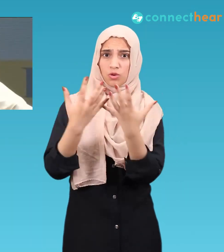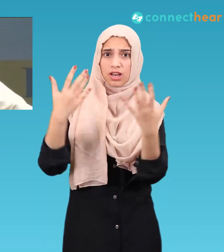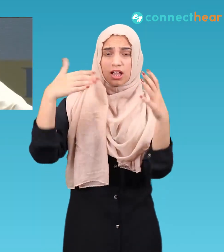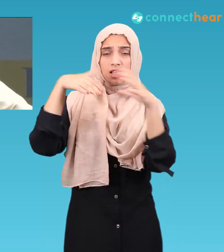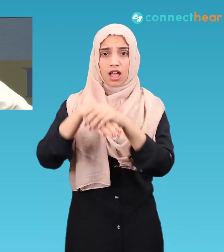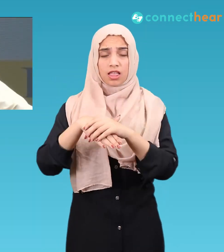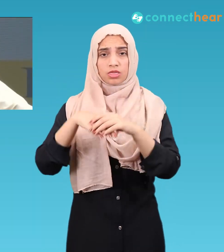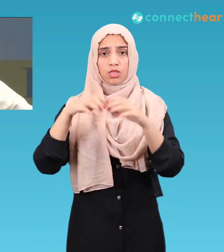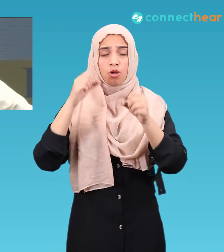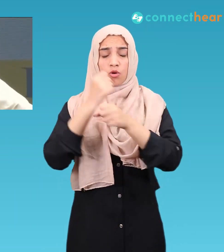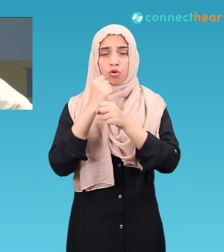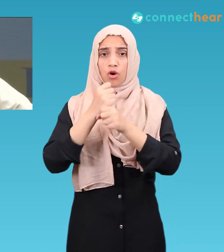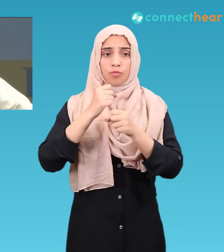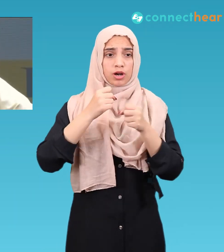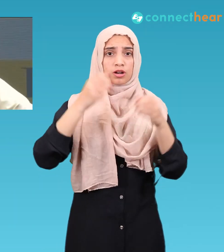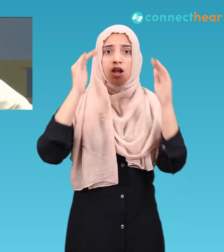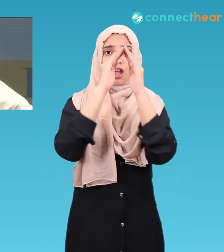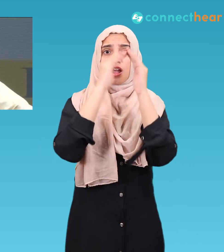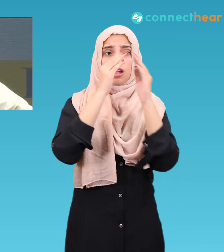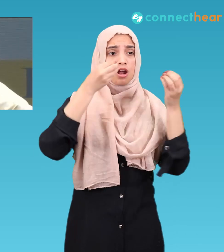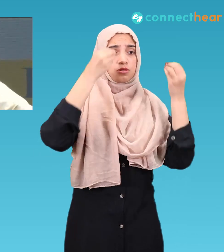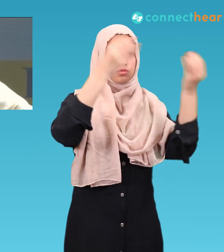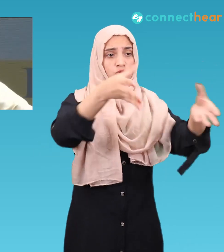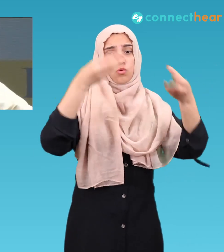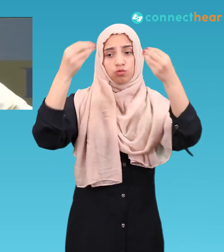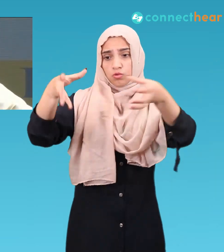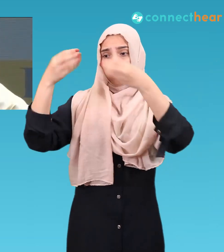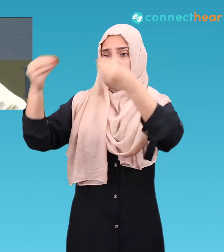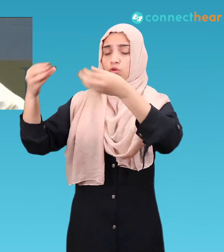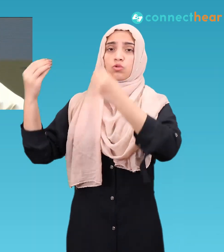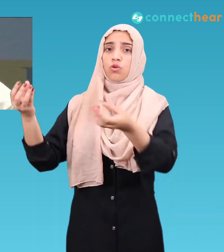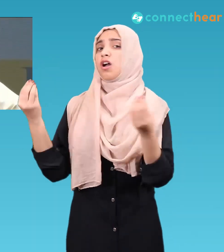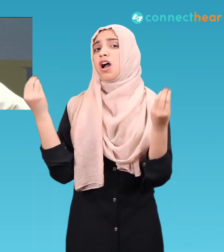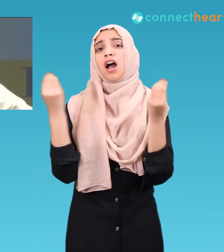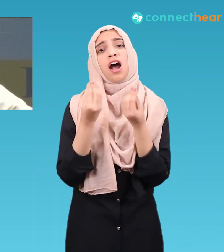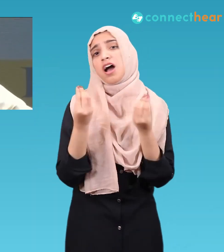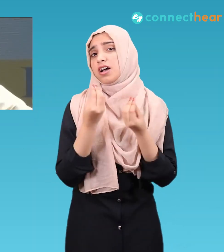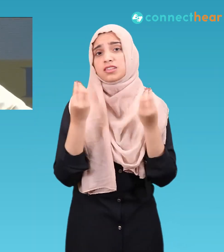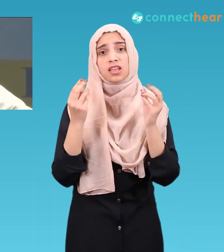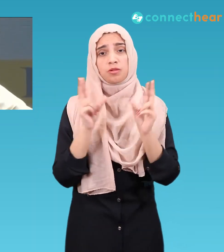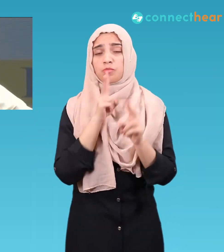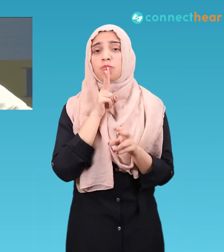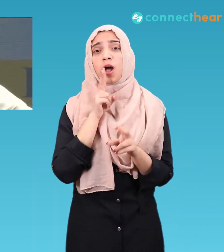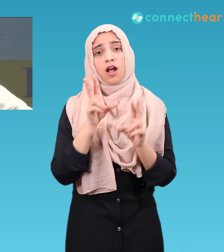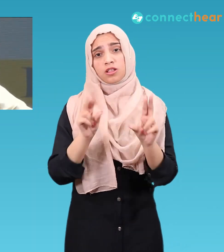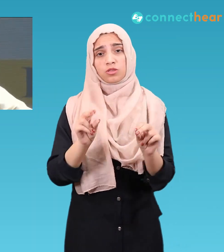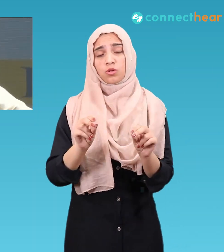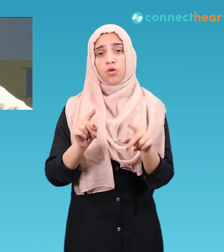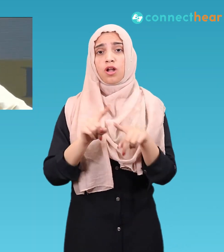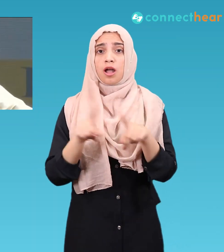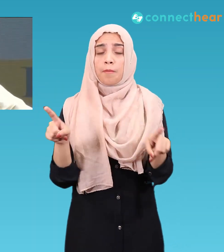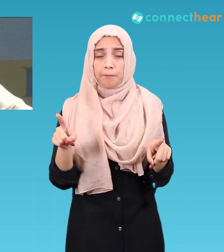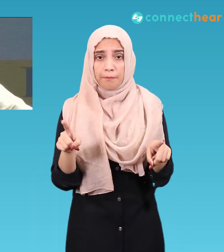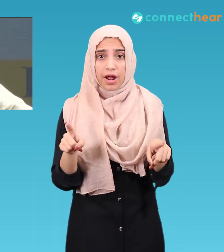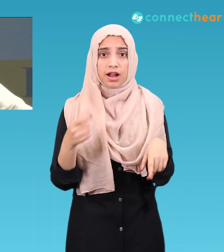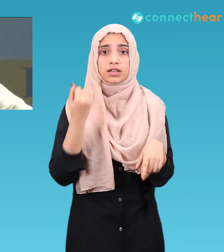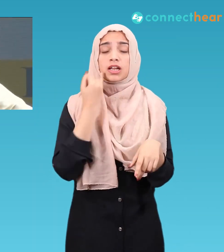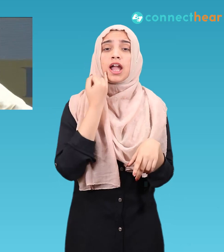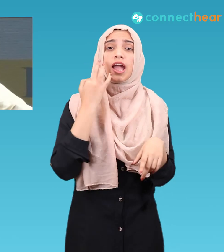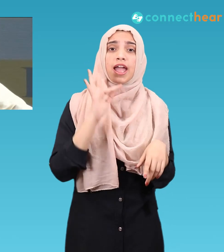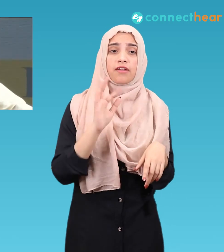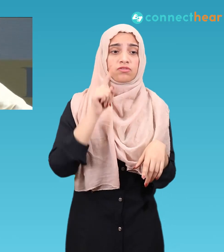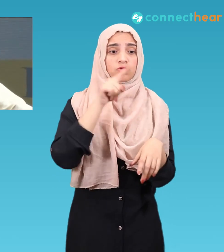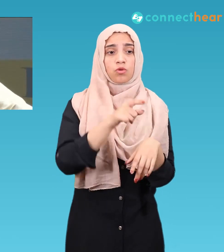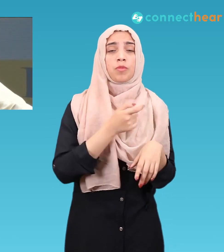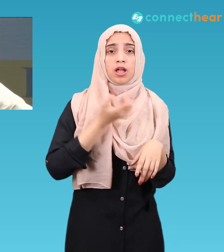نہیں سکتا، لیکن ہم آپ کے لیے آسانیاں یہ پیدا کر رہے ہیں کہ آسان جو کرائے آپ دیتے ہیں اسی کرائے کی جگہ